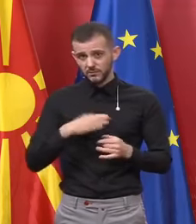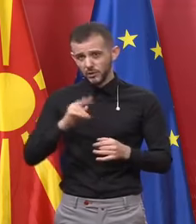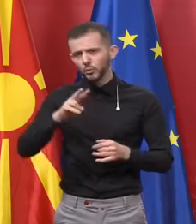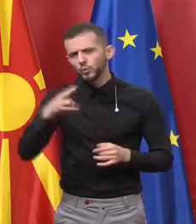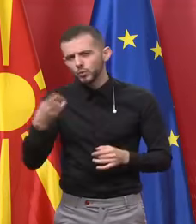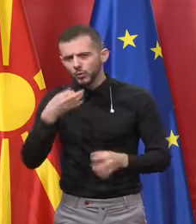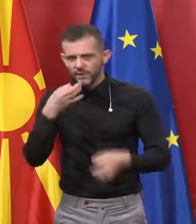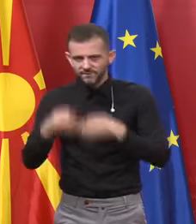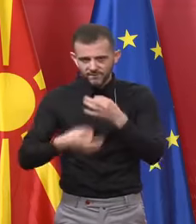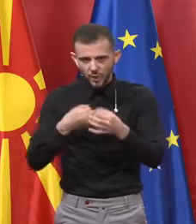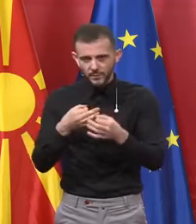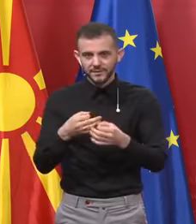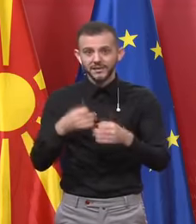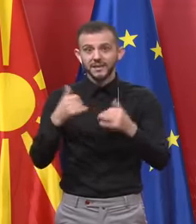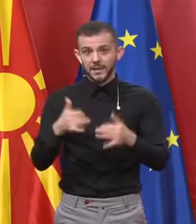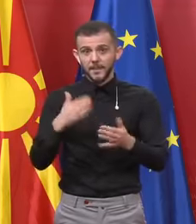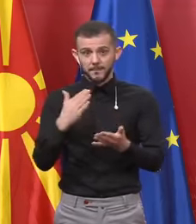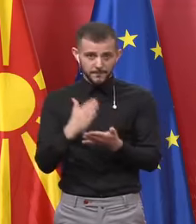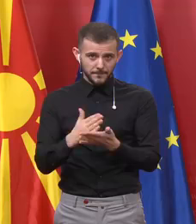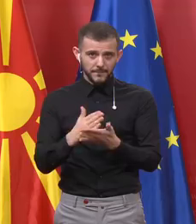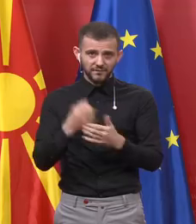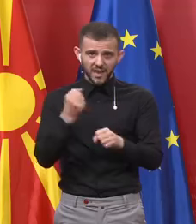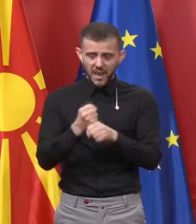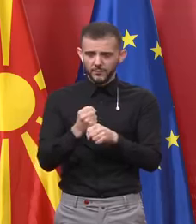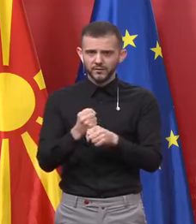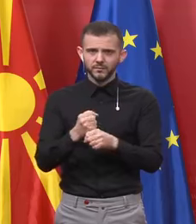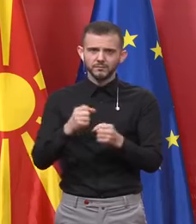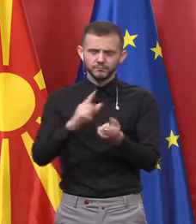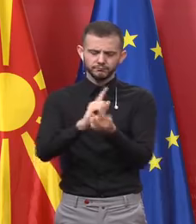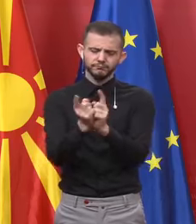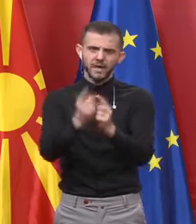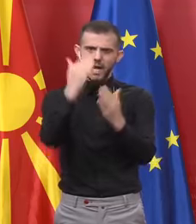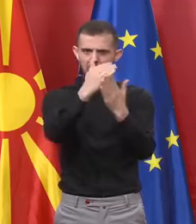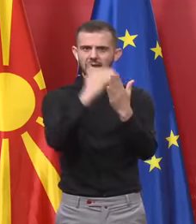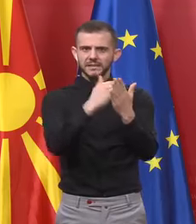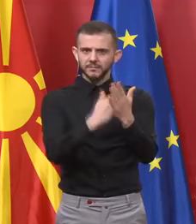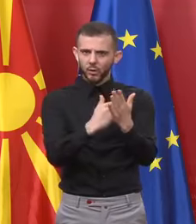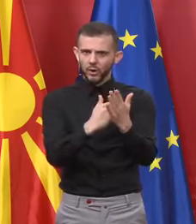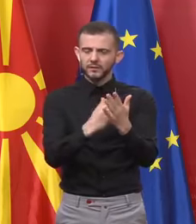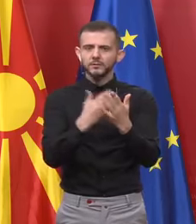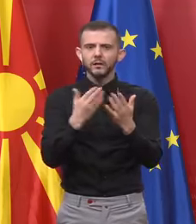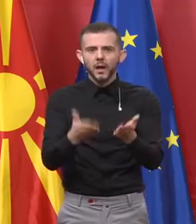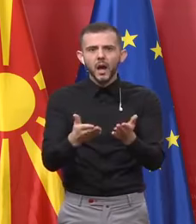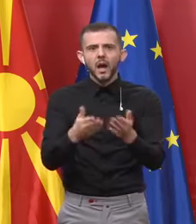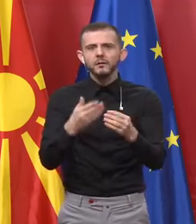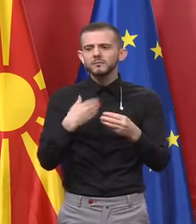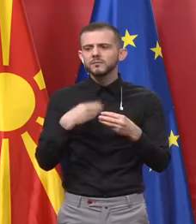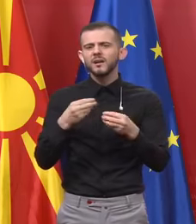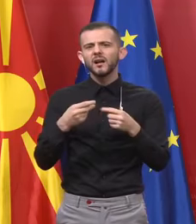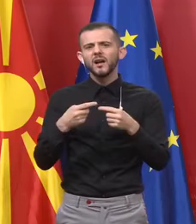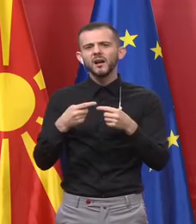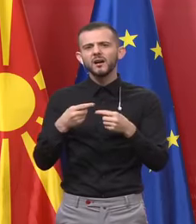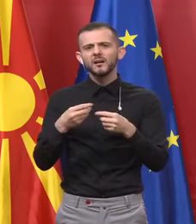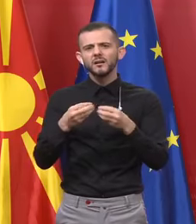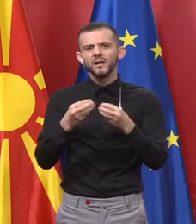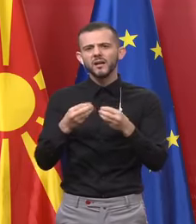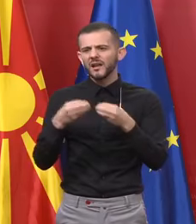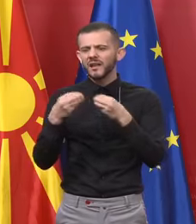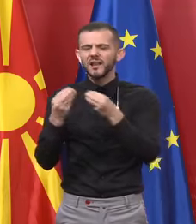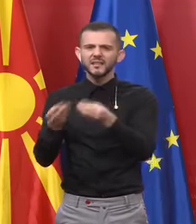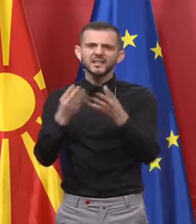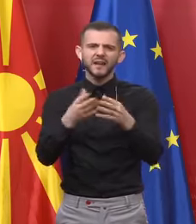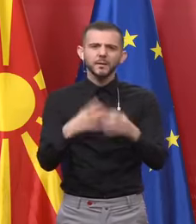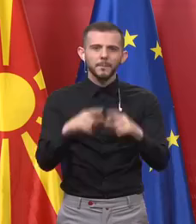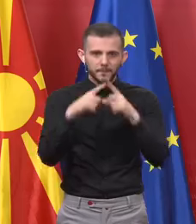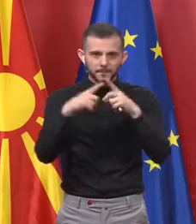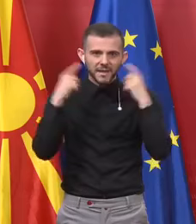информации, веќе се направи распоредот за делење на маските кои